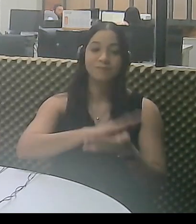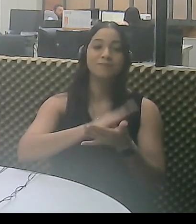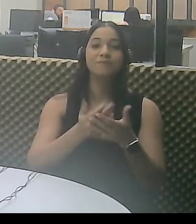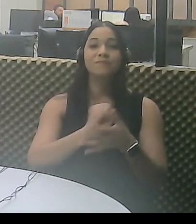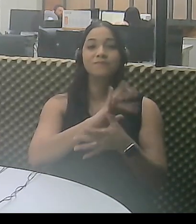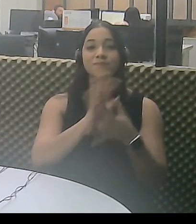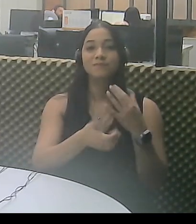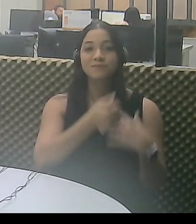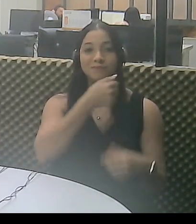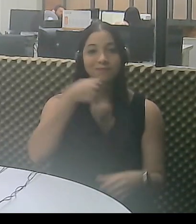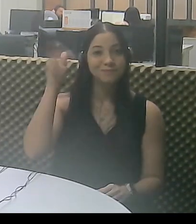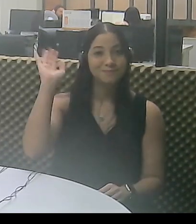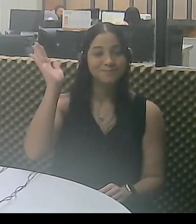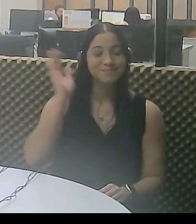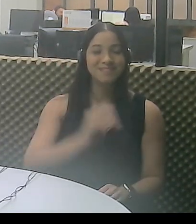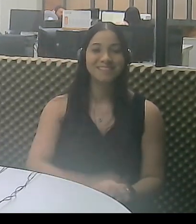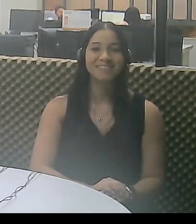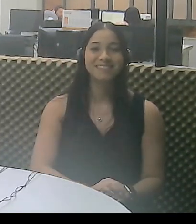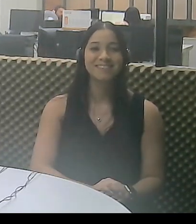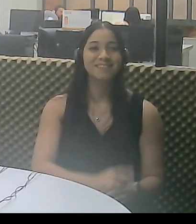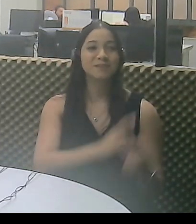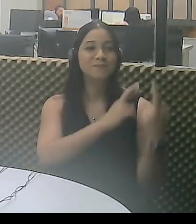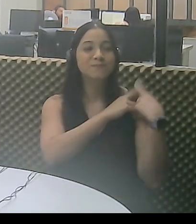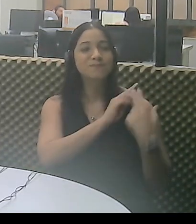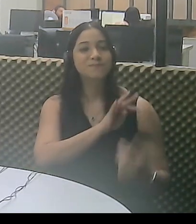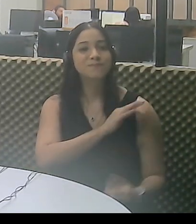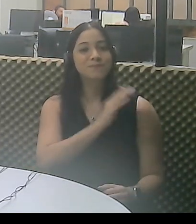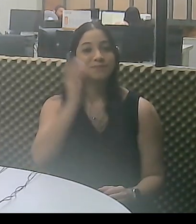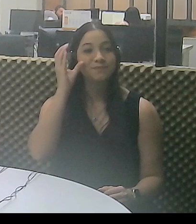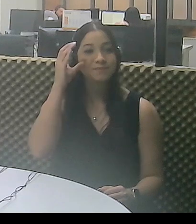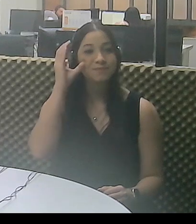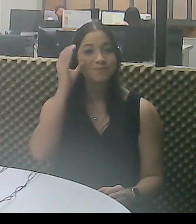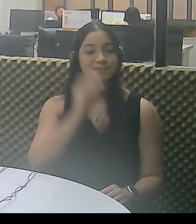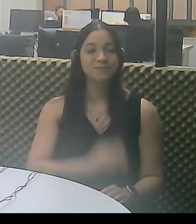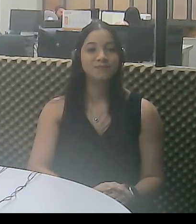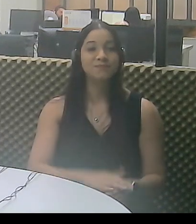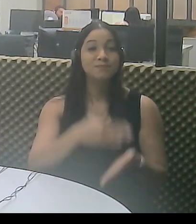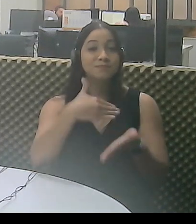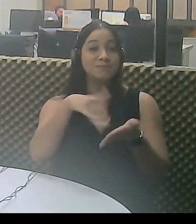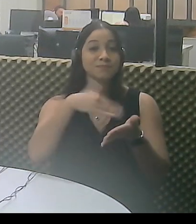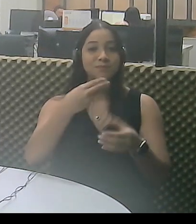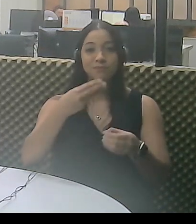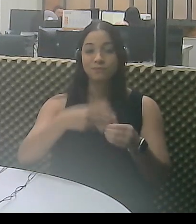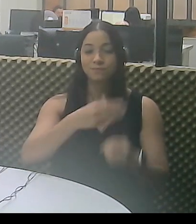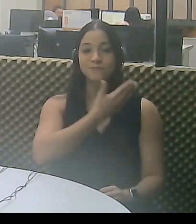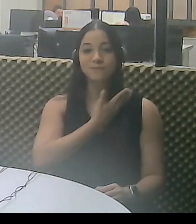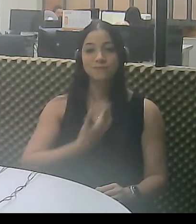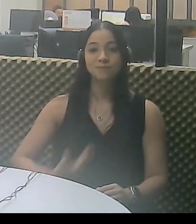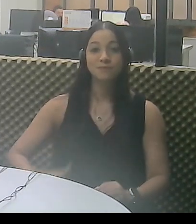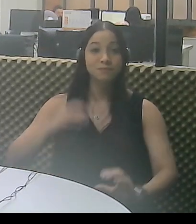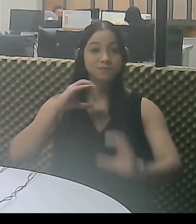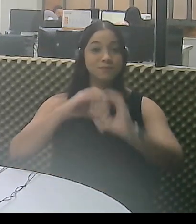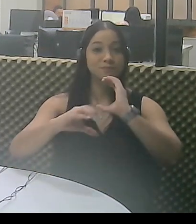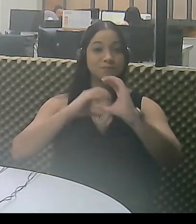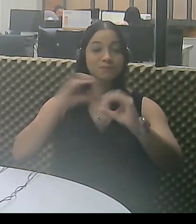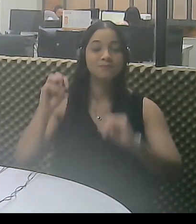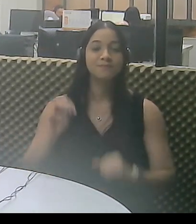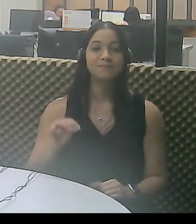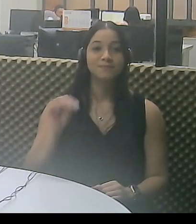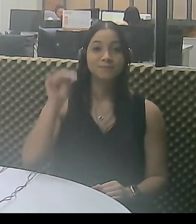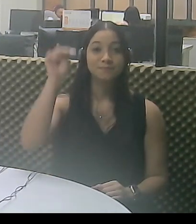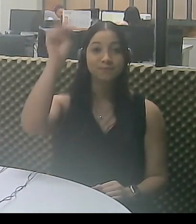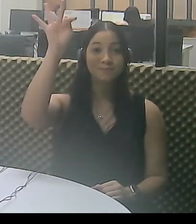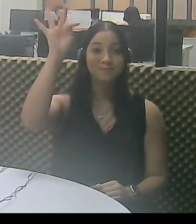Gianotti. Tradução em Libras, Amanda Valentim. Responsável técnico, Cristiano Silva. Secretário Municipal de Governo e